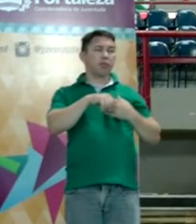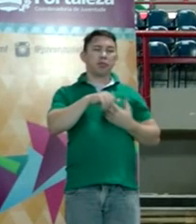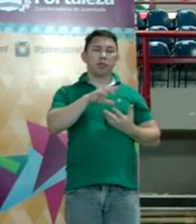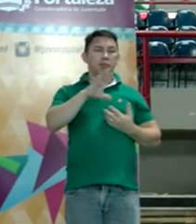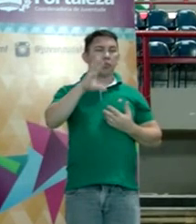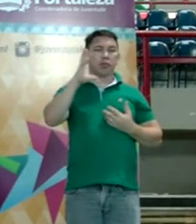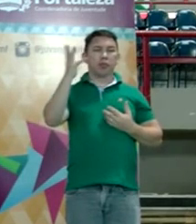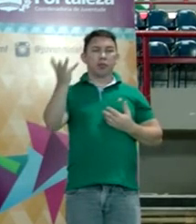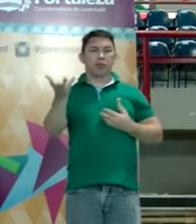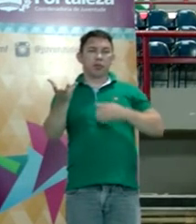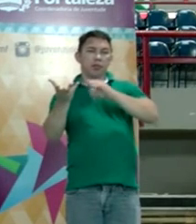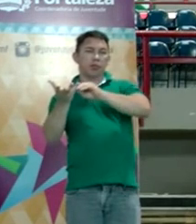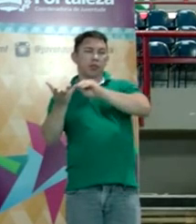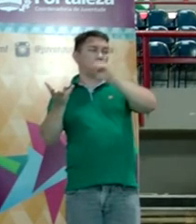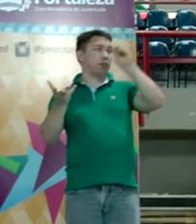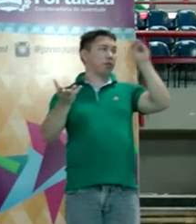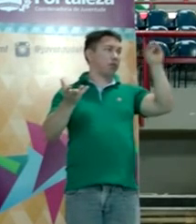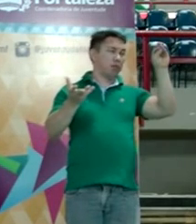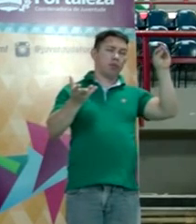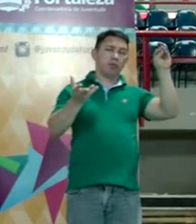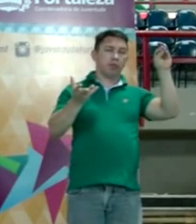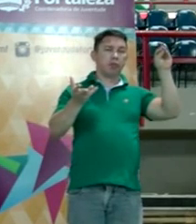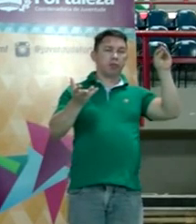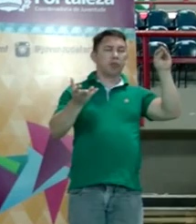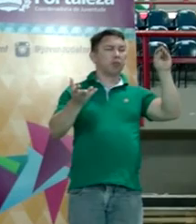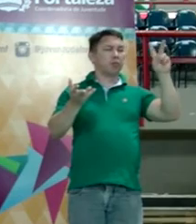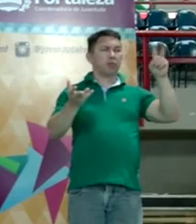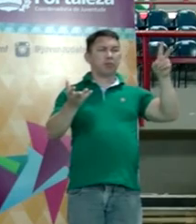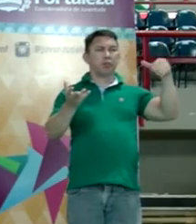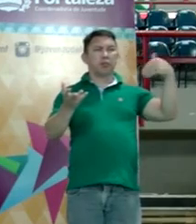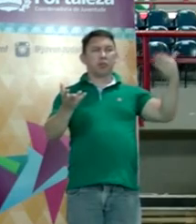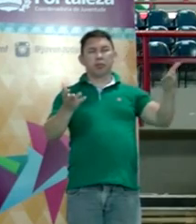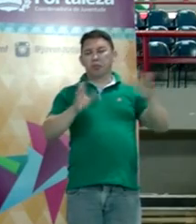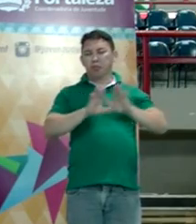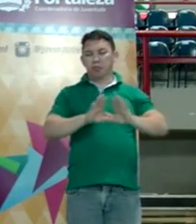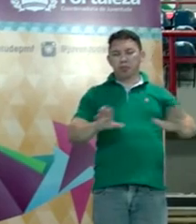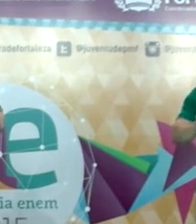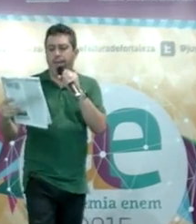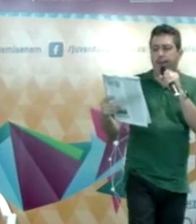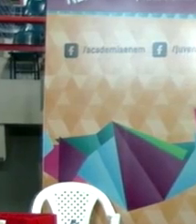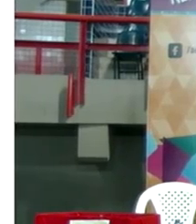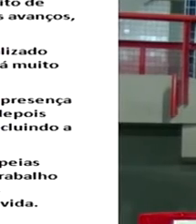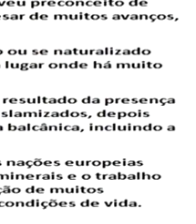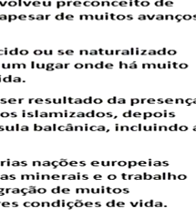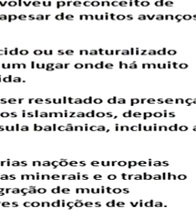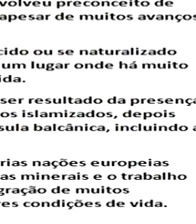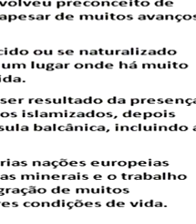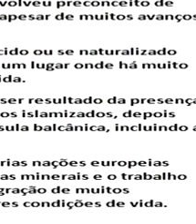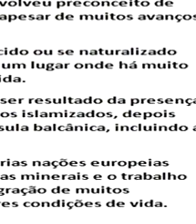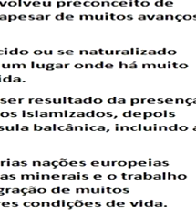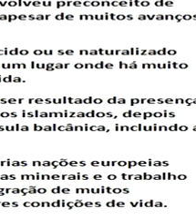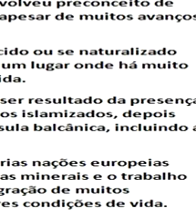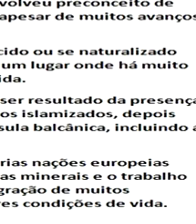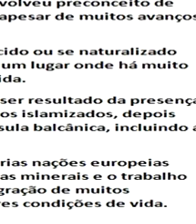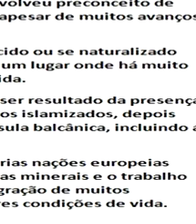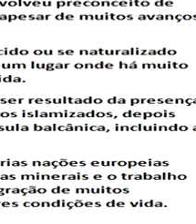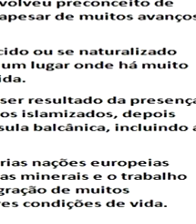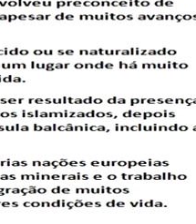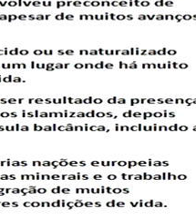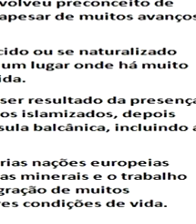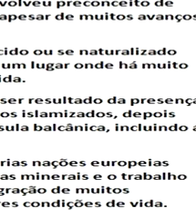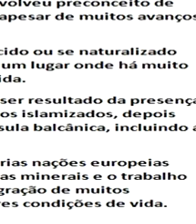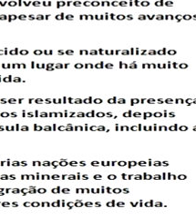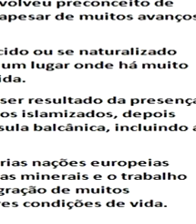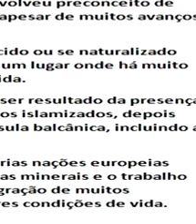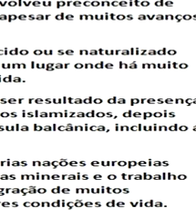como escrava diretamente para lá. Existe e continua existindo, ok? Então isso aí está errado. C. O fato